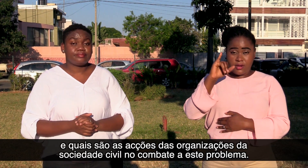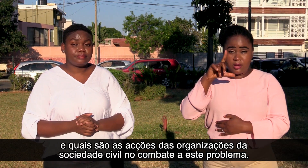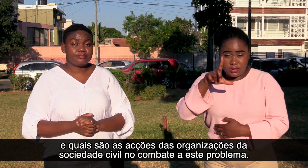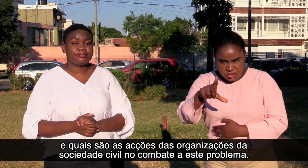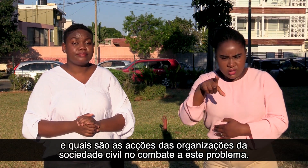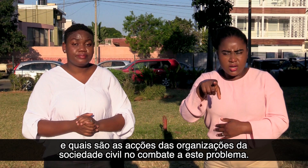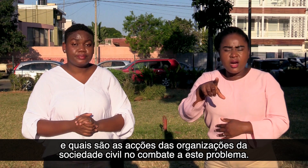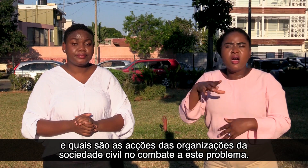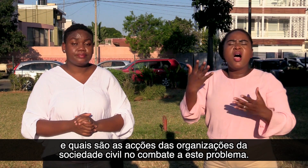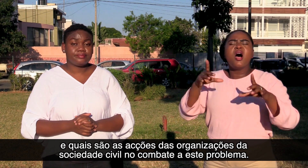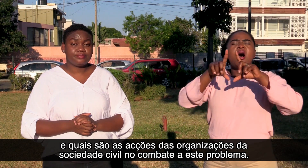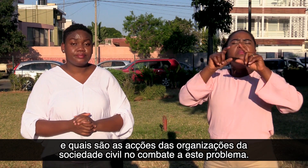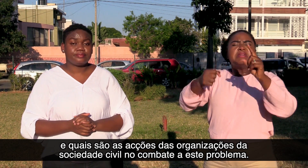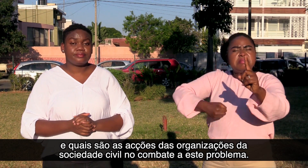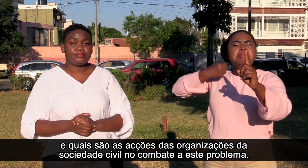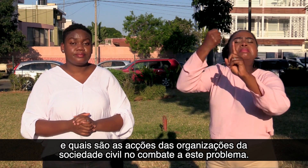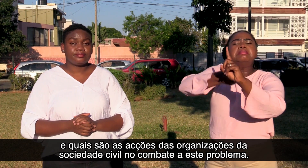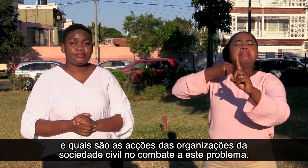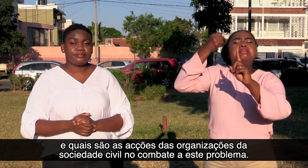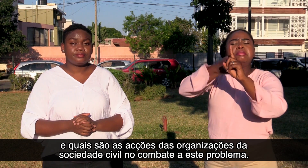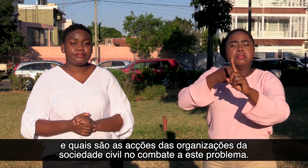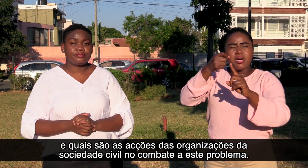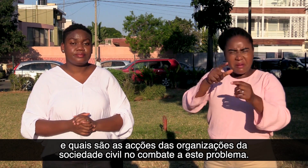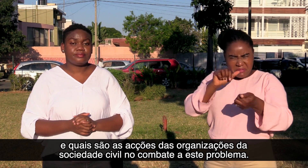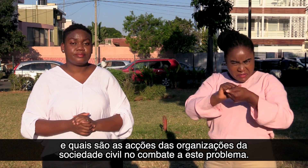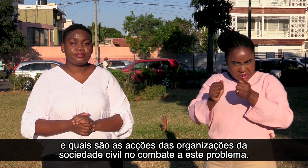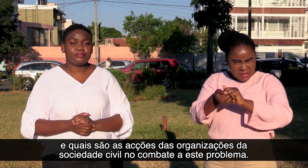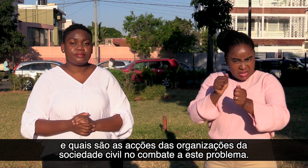civil no combate a este problema.